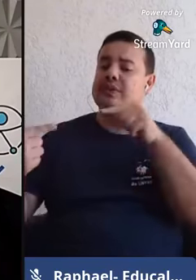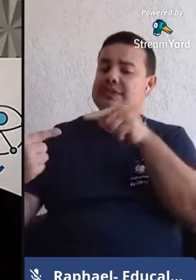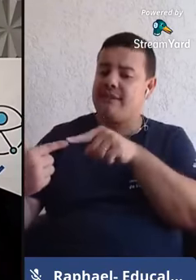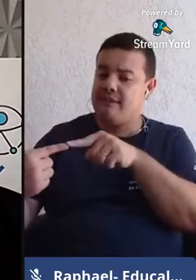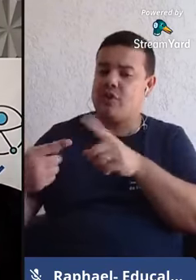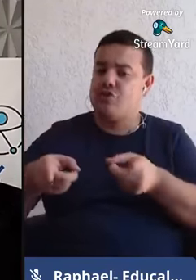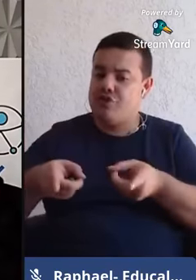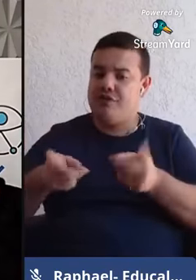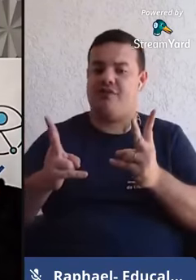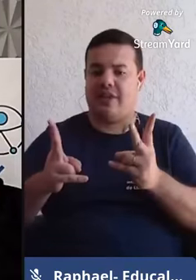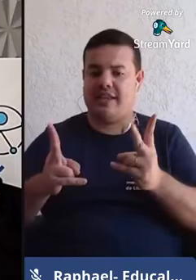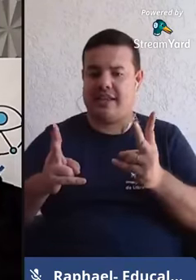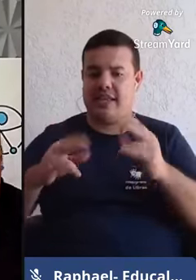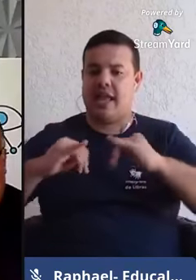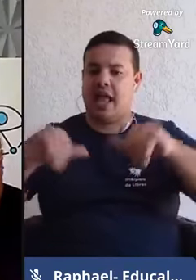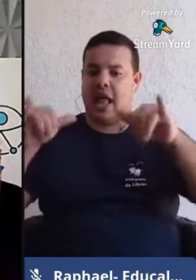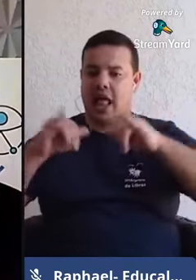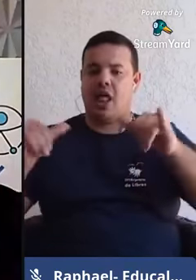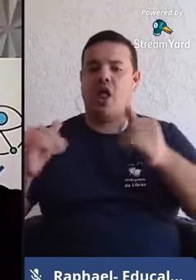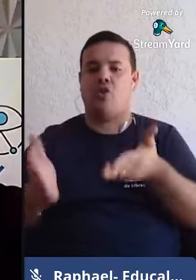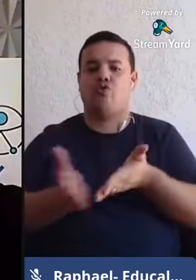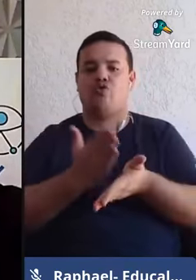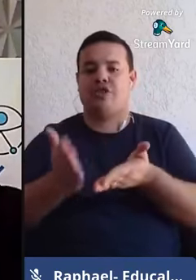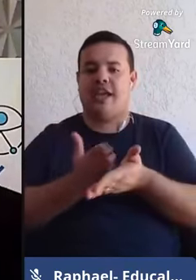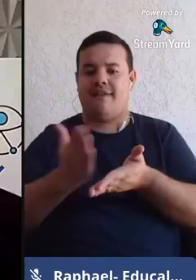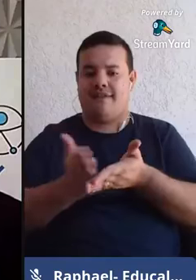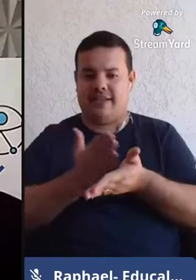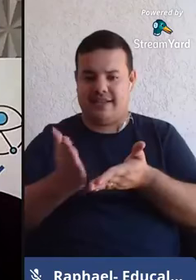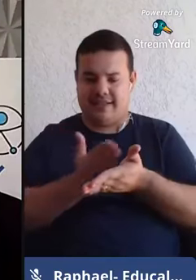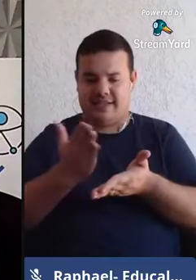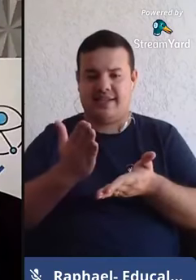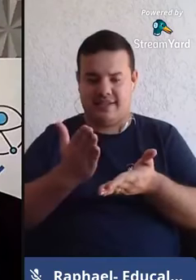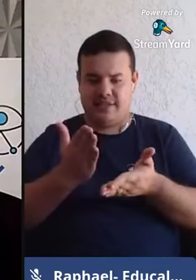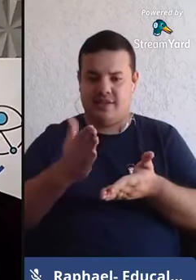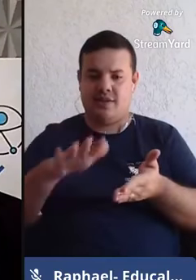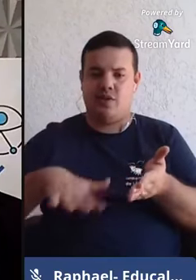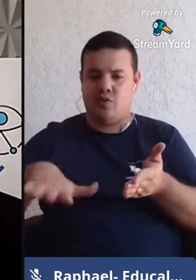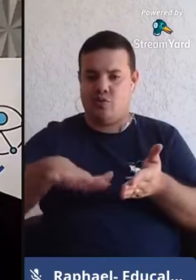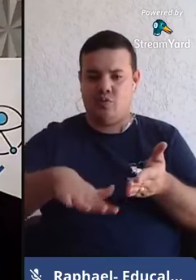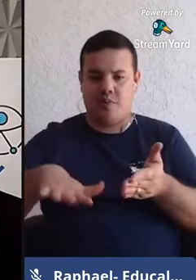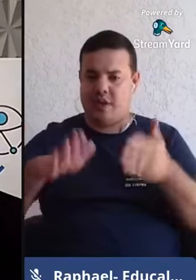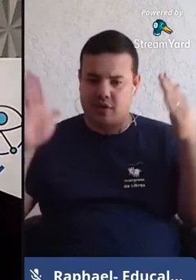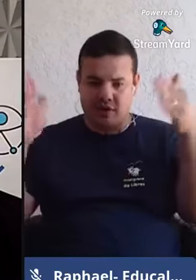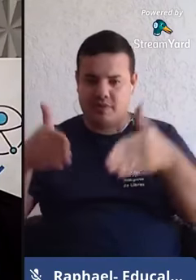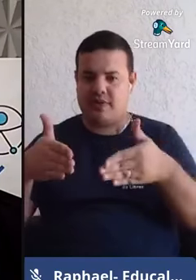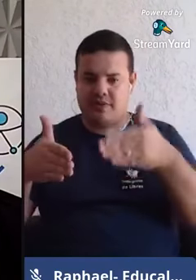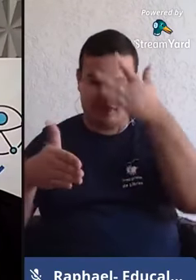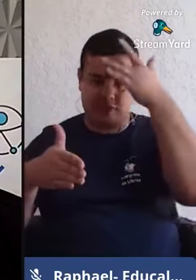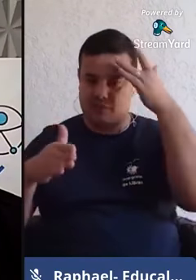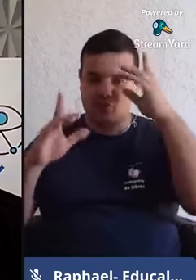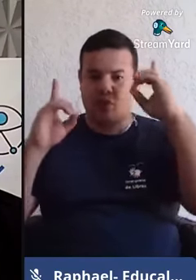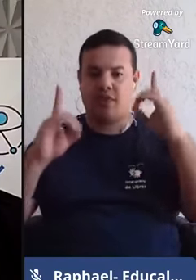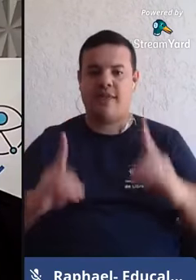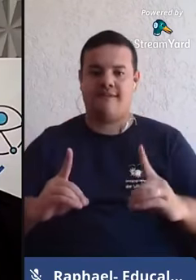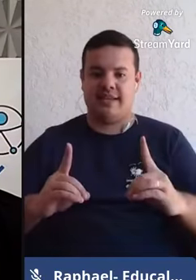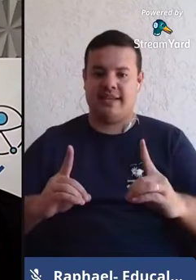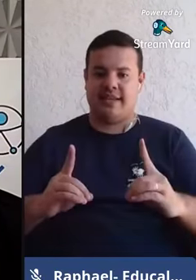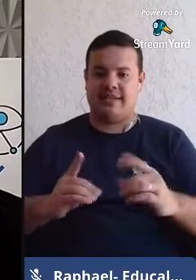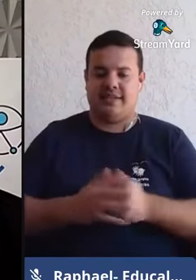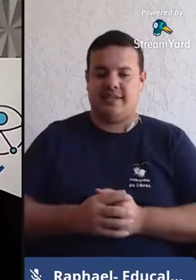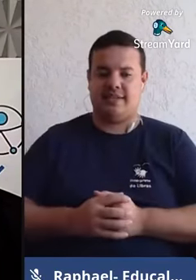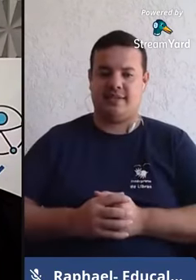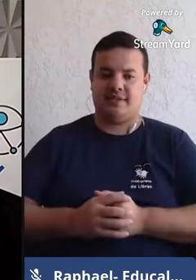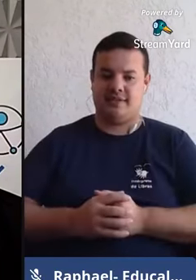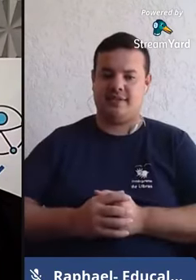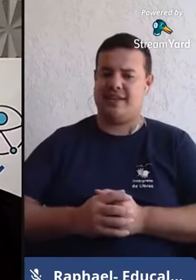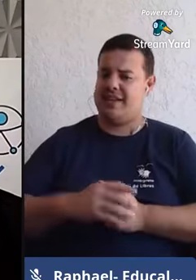de revista fora do meio específico da deficiência. Muito difícil, muito Não